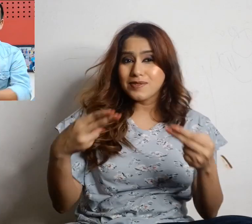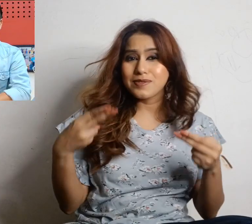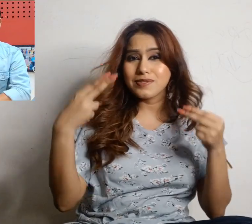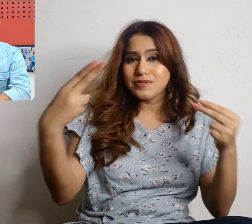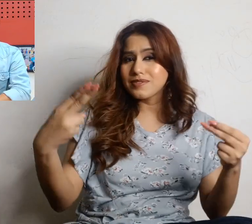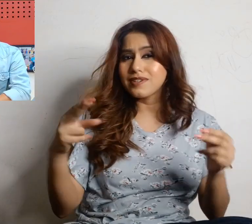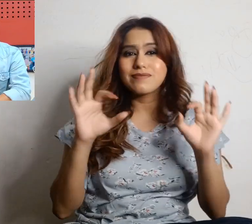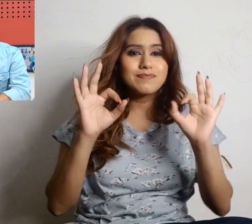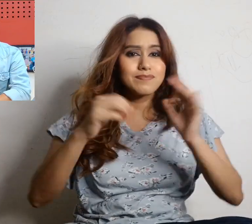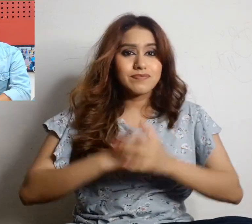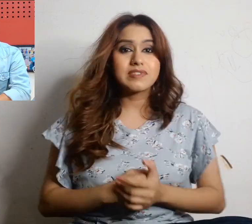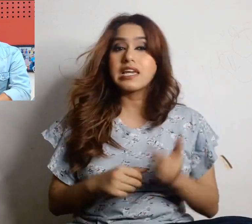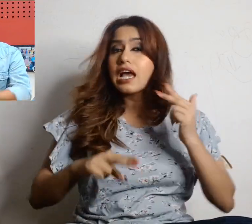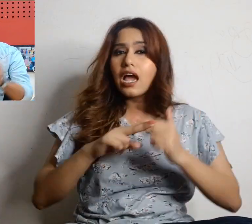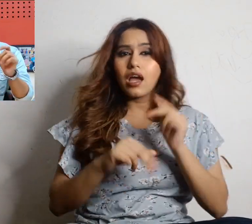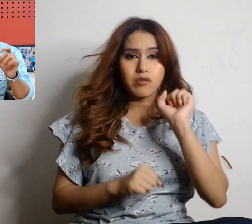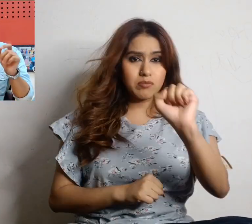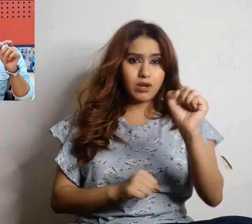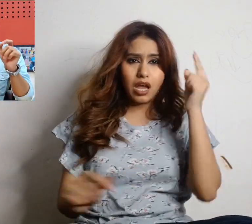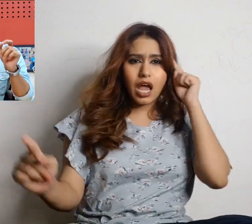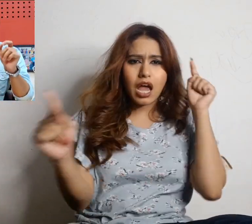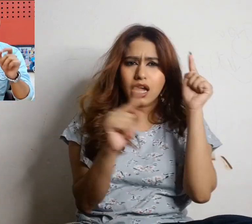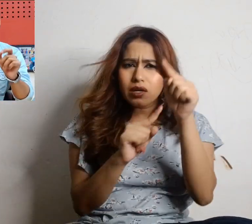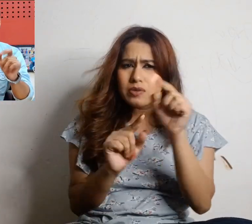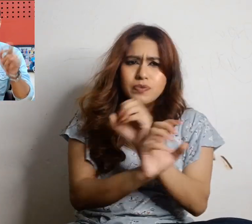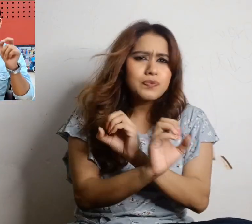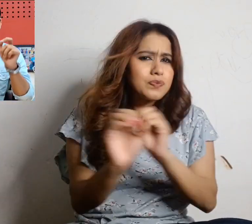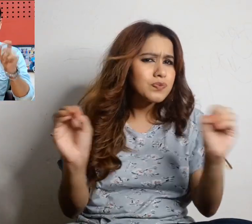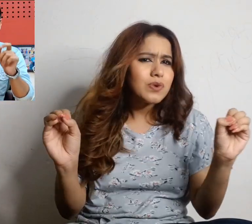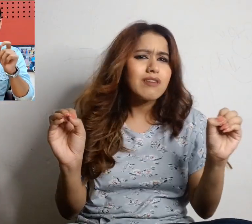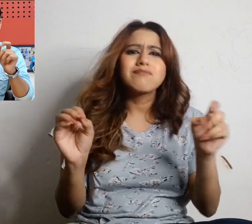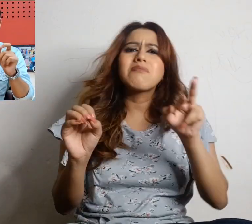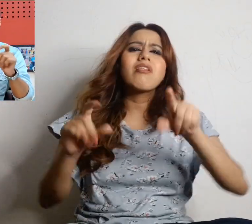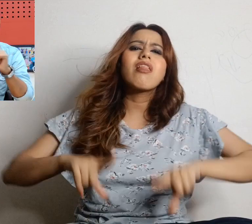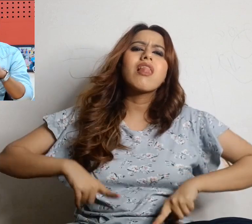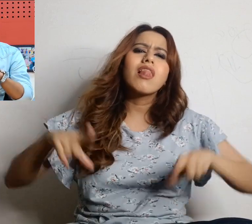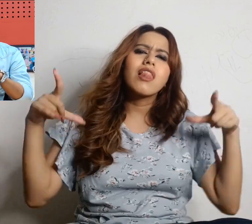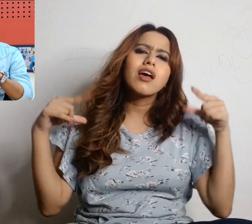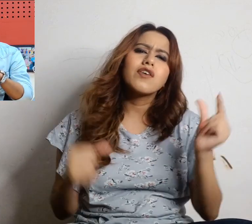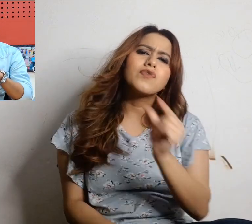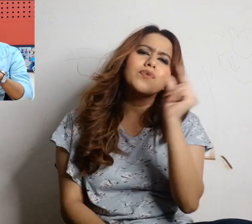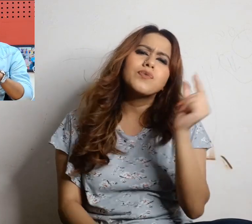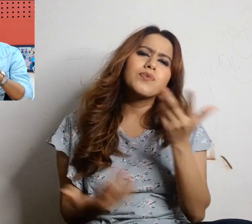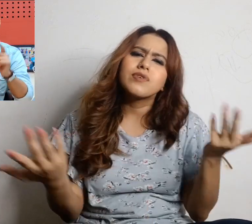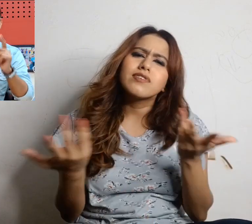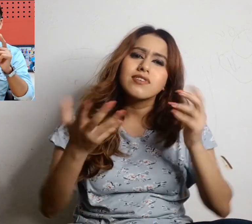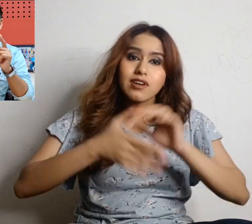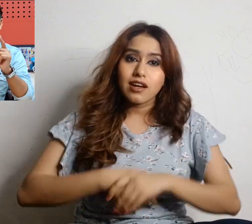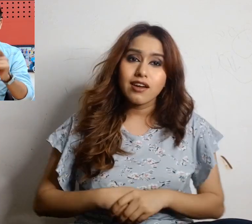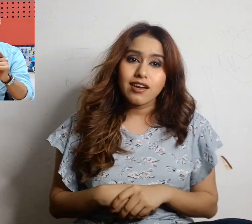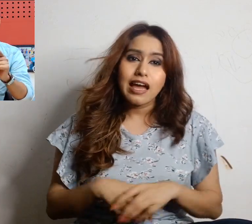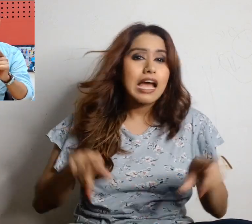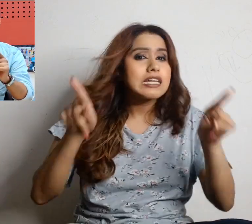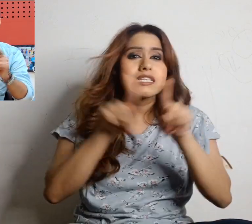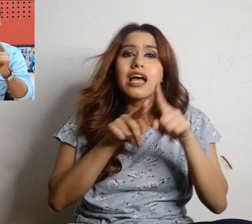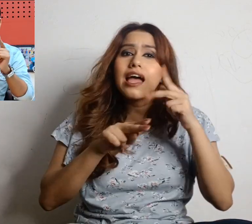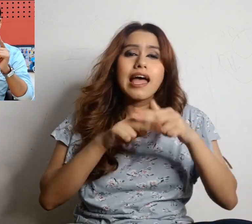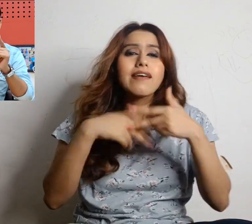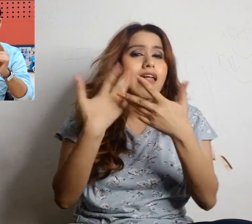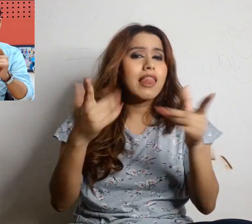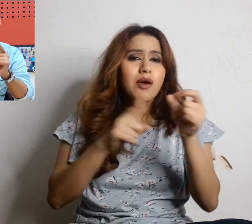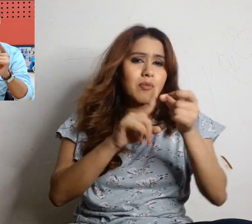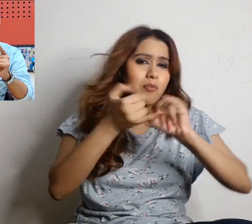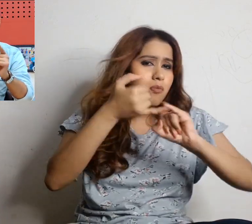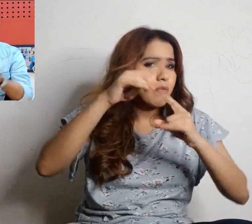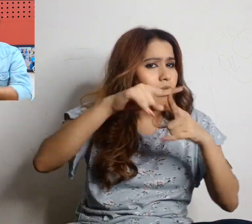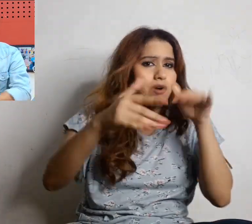किसी ने बड़े कमाल की बात कही है कि बिना मकसद की जिंदगी उस कोरे लिफाफे की तरह होती है जिस पर अगर पता ना लिखा हो तो